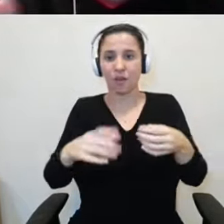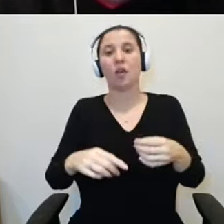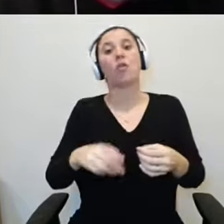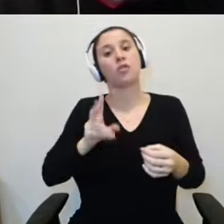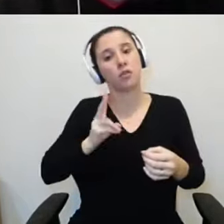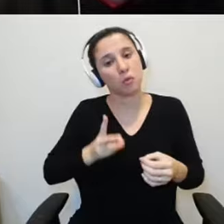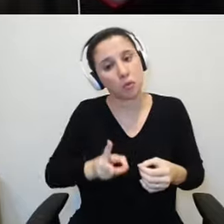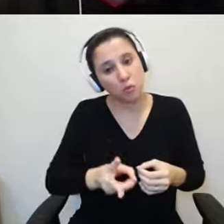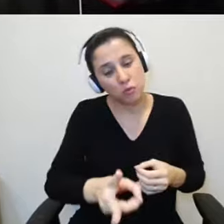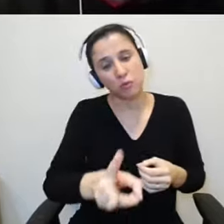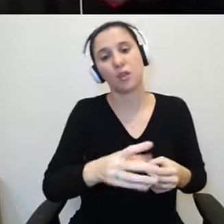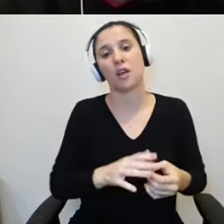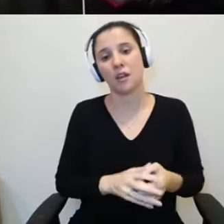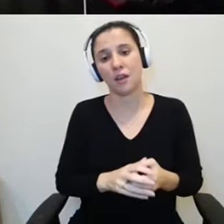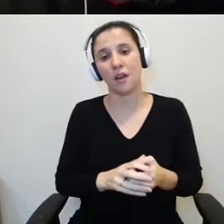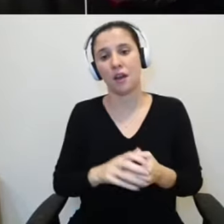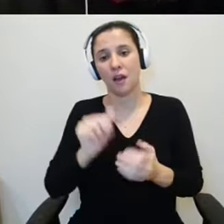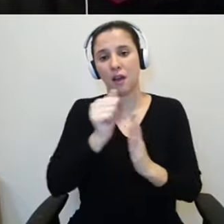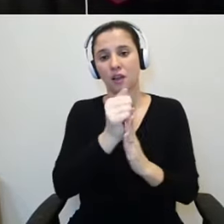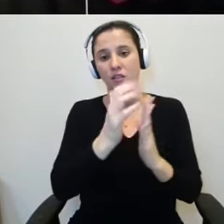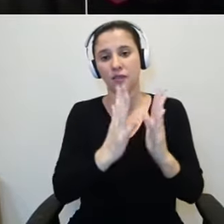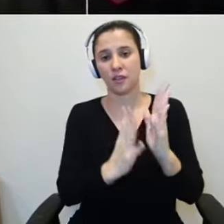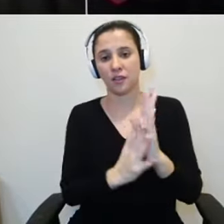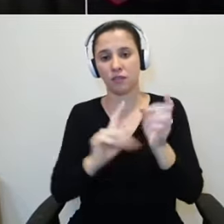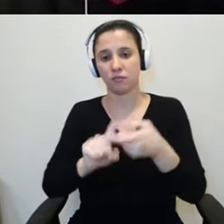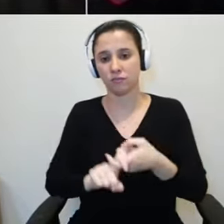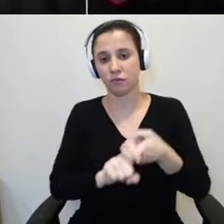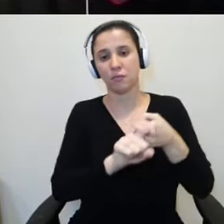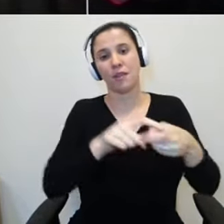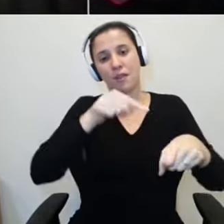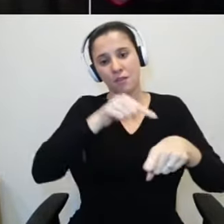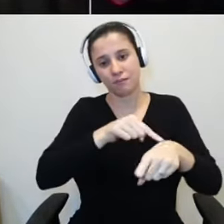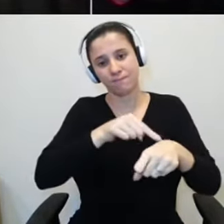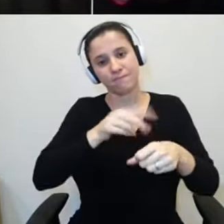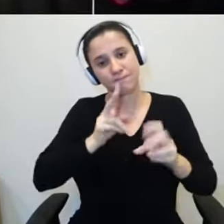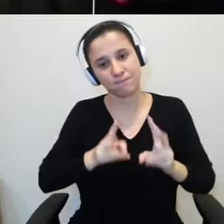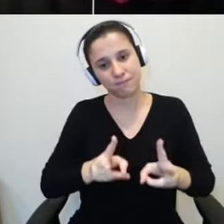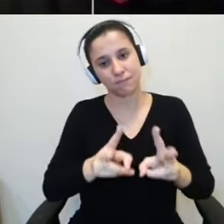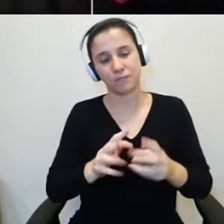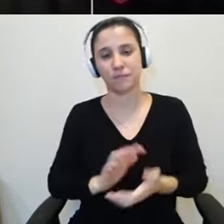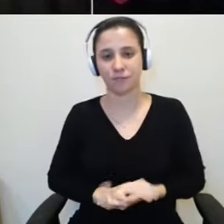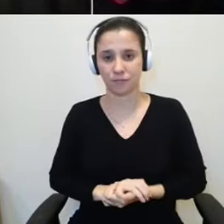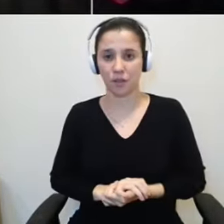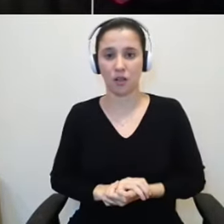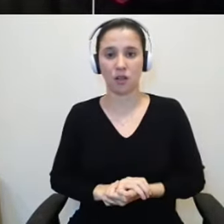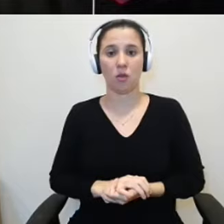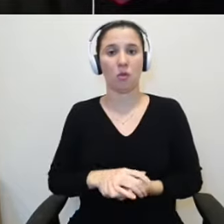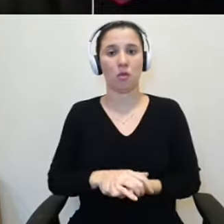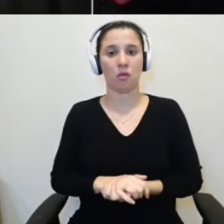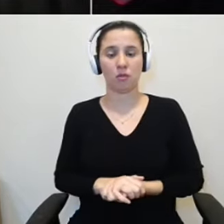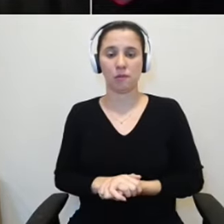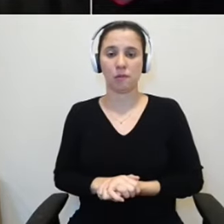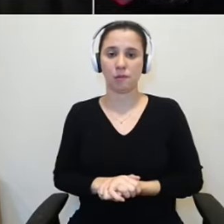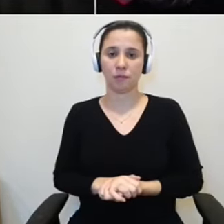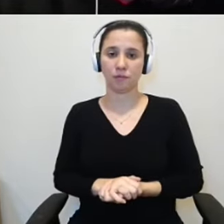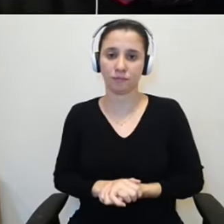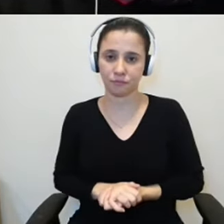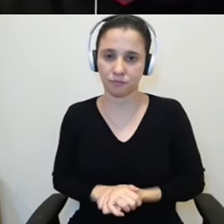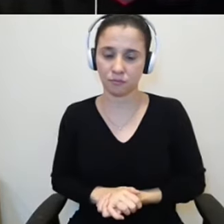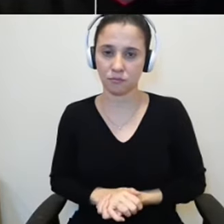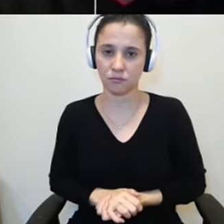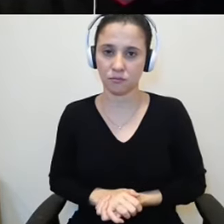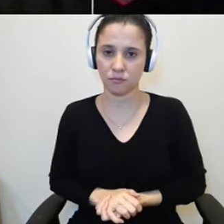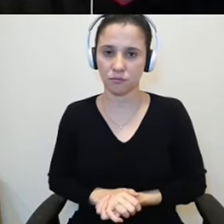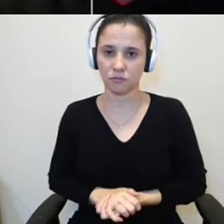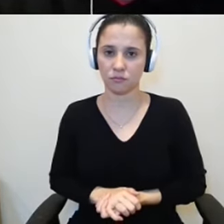agora e continuaria dessa forma. Então, seguimos a portaria de ontem, que não obriga